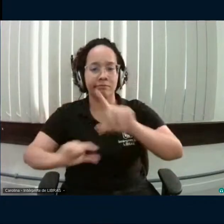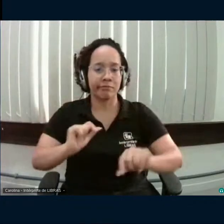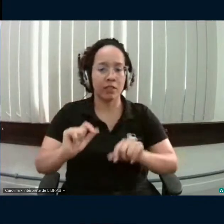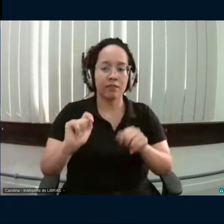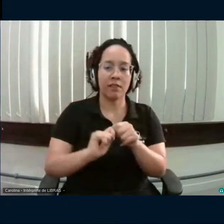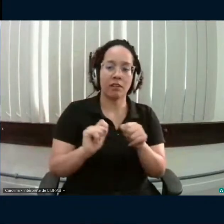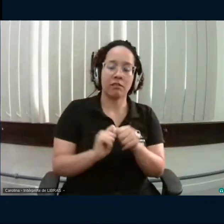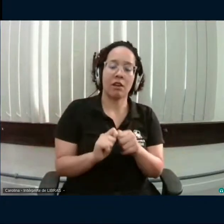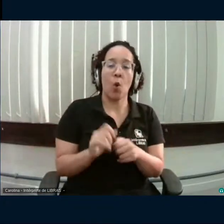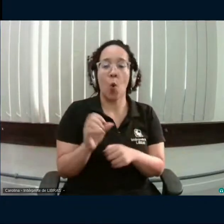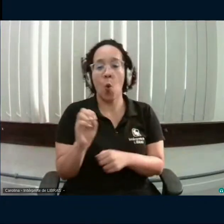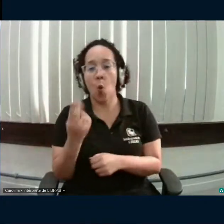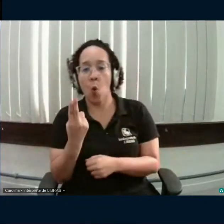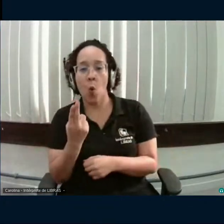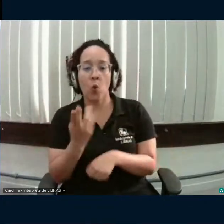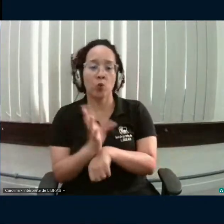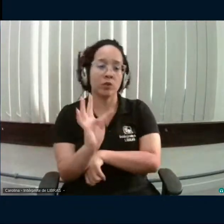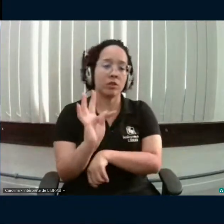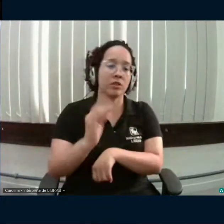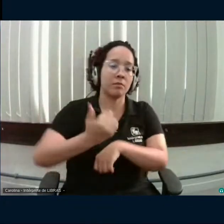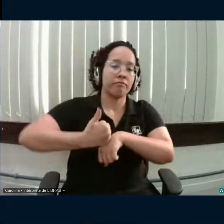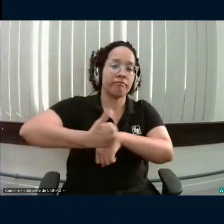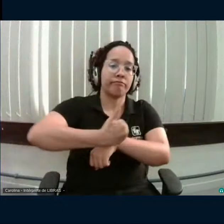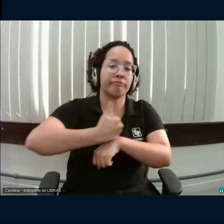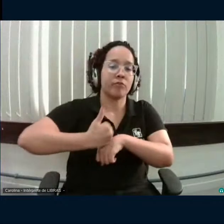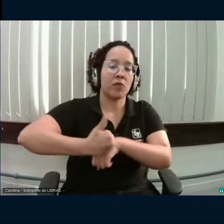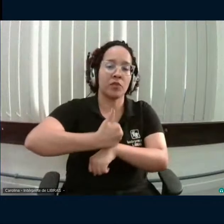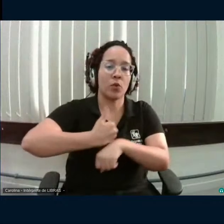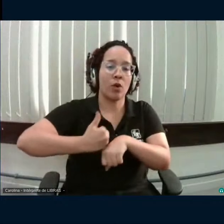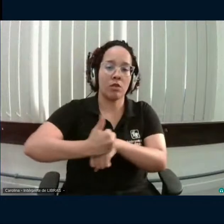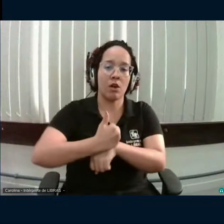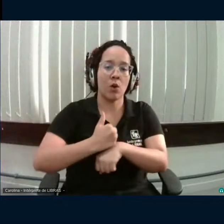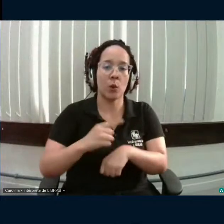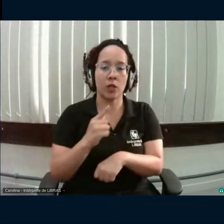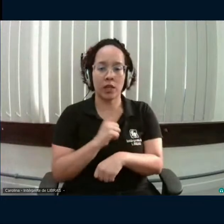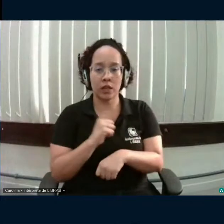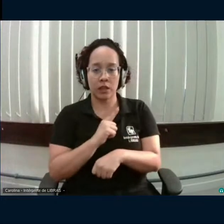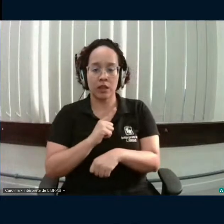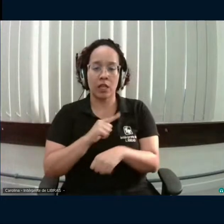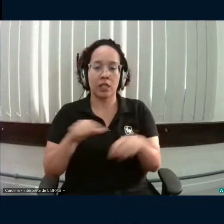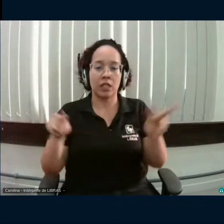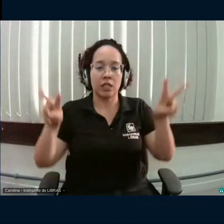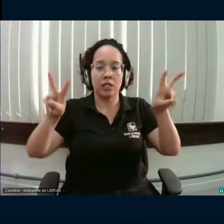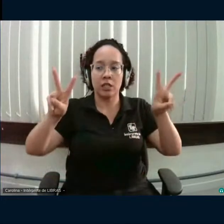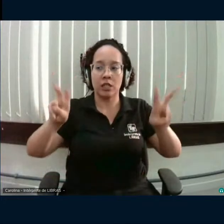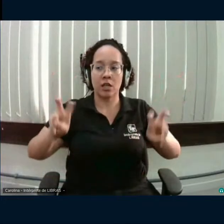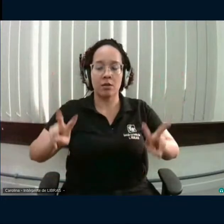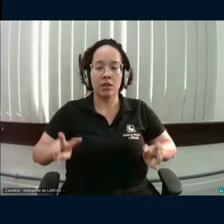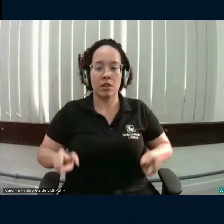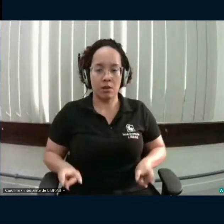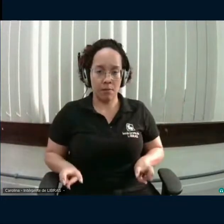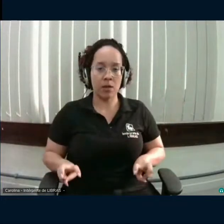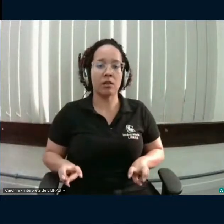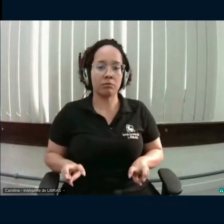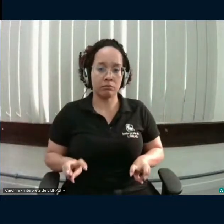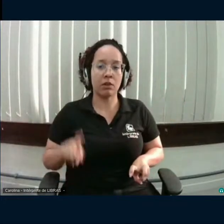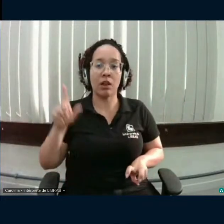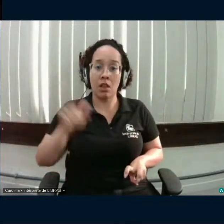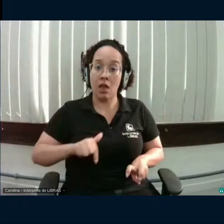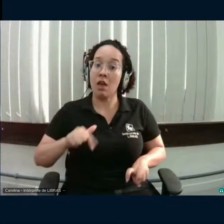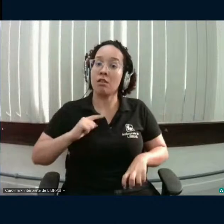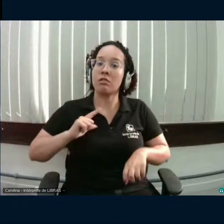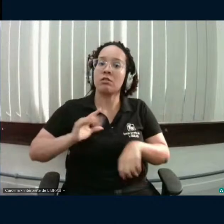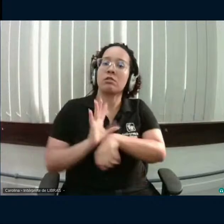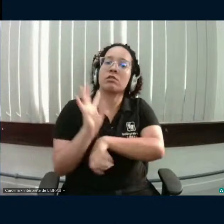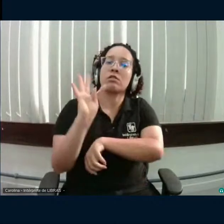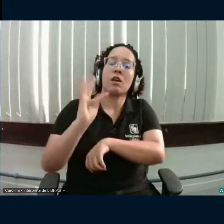ou a formação técnica e profissional. Desses itinerários, um deles seria o técnico